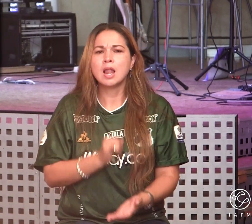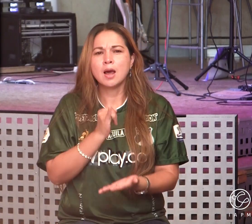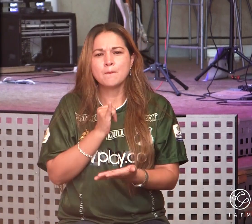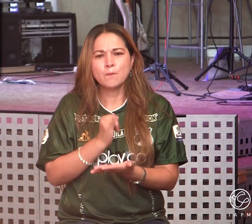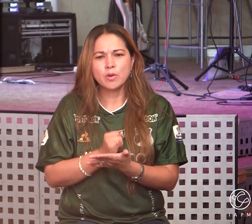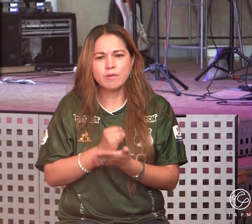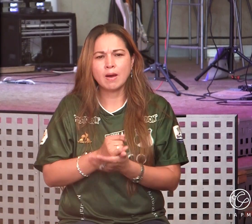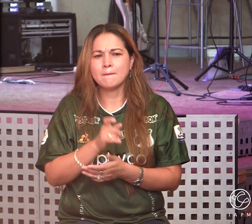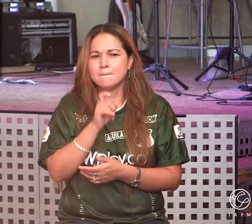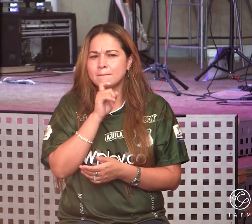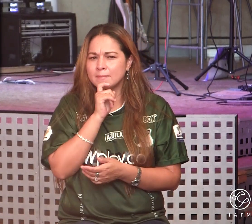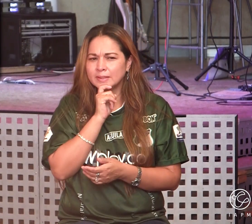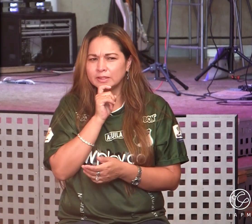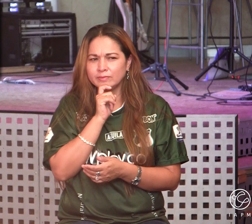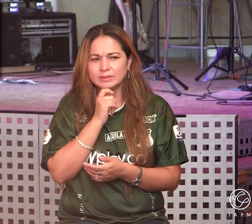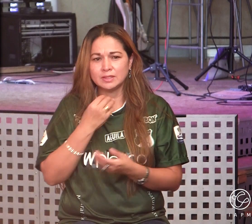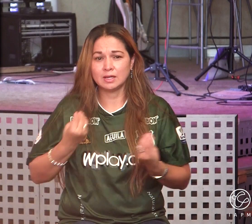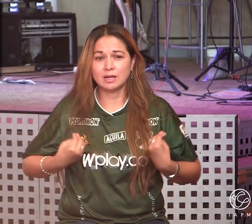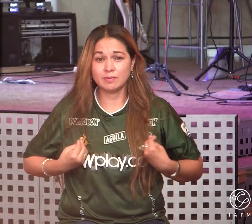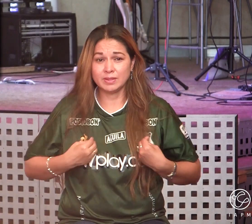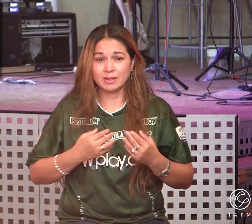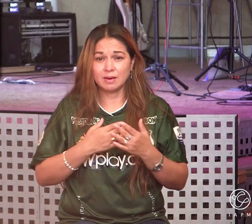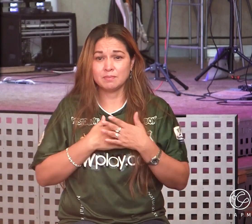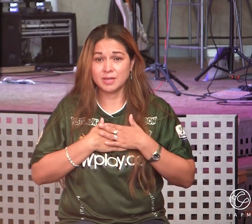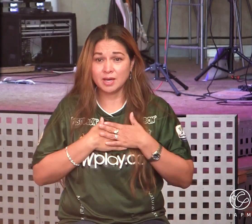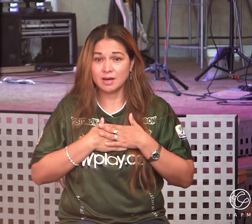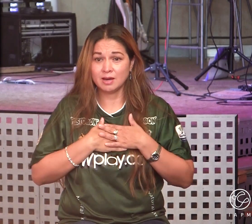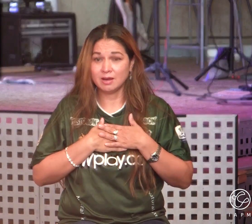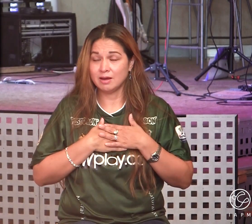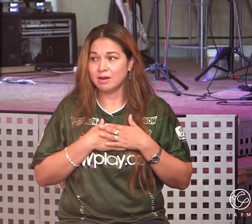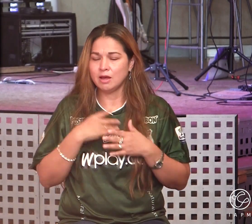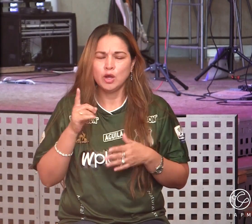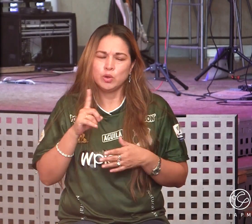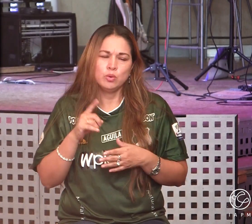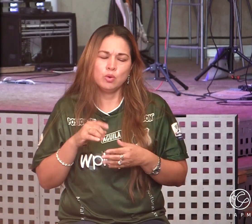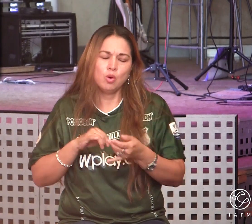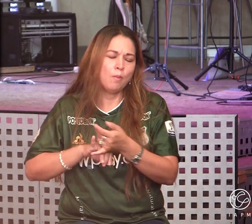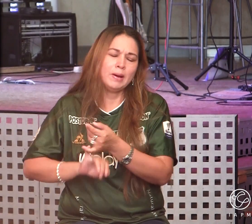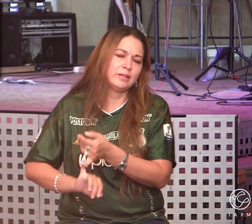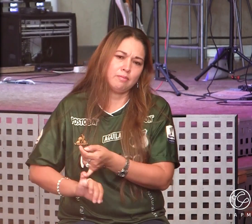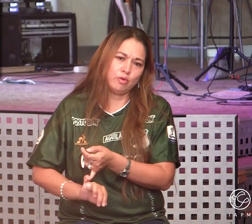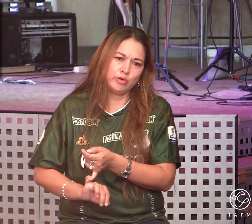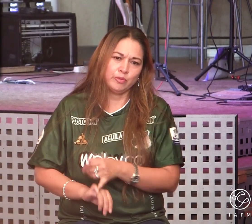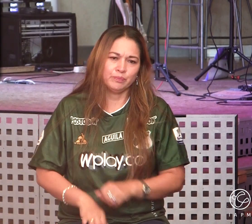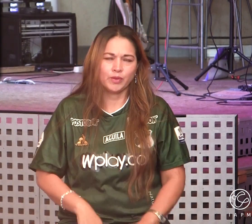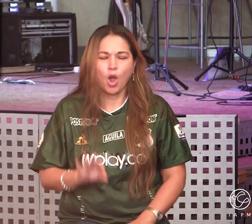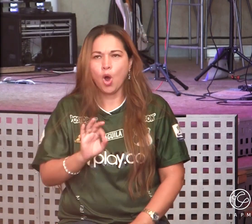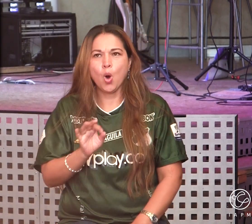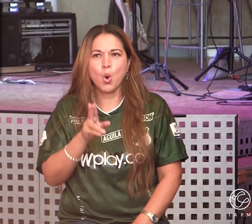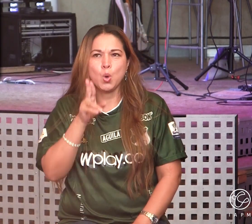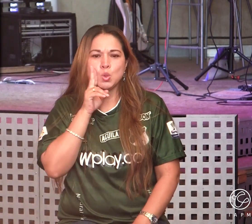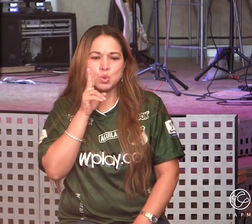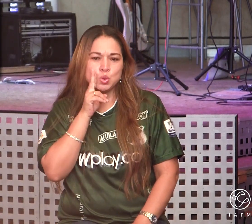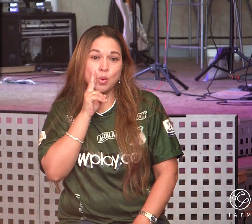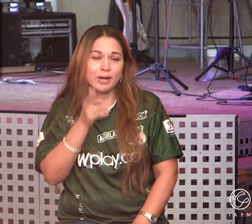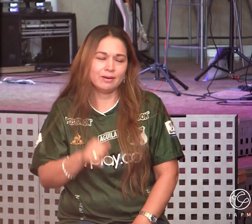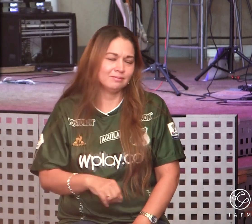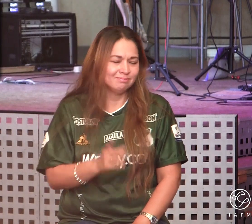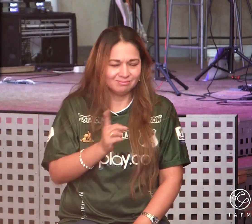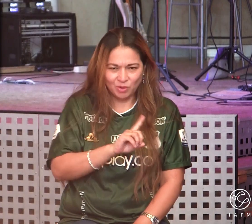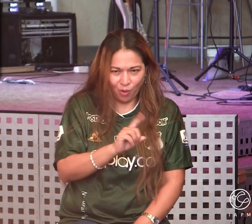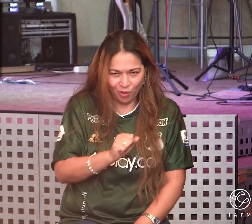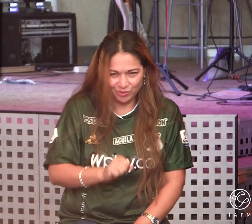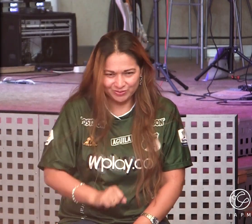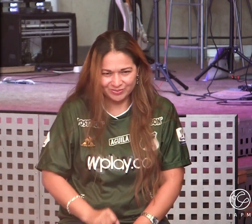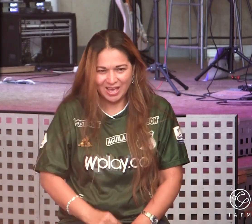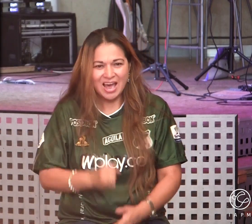más difícil de la vida no es ni un mal matrimonio, que alguno de pronto dirá que sí, ni una suegra terrible. Para mí la prueba más difícil de la vida